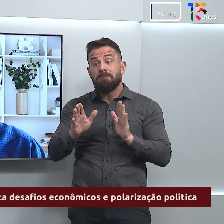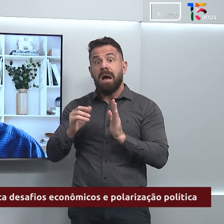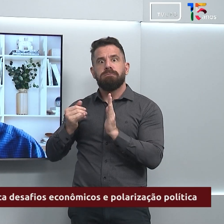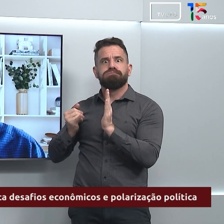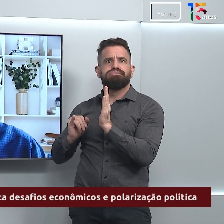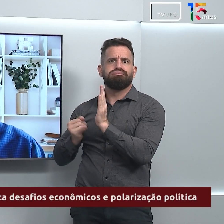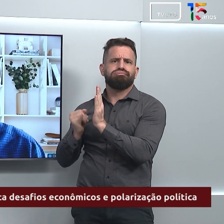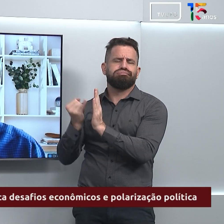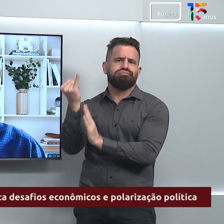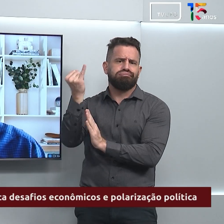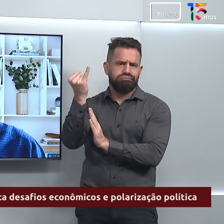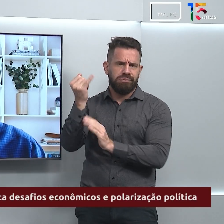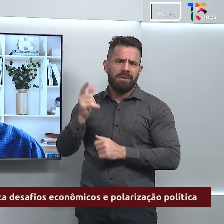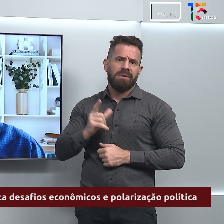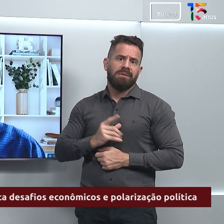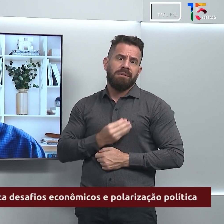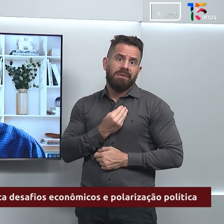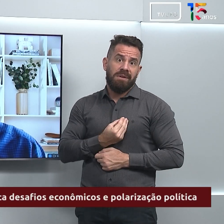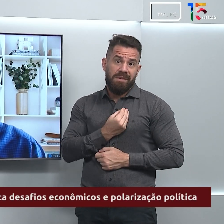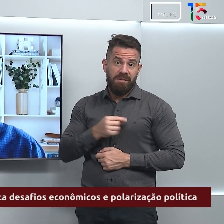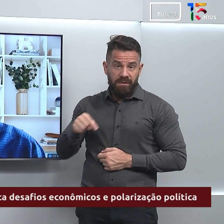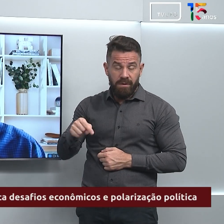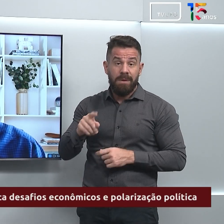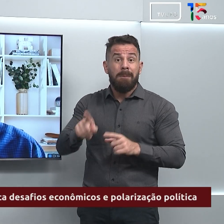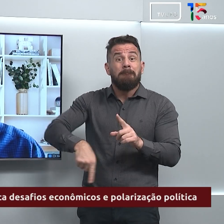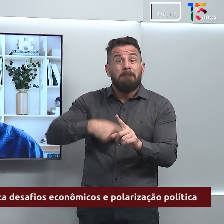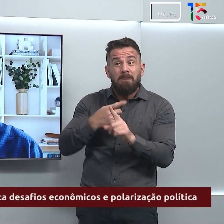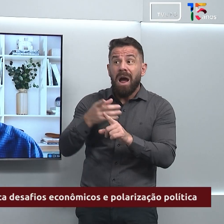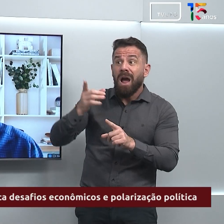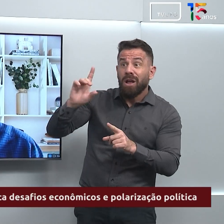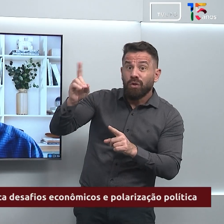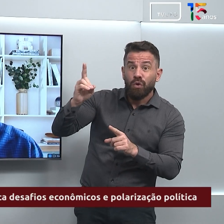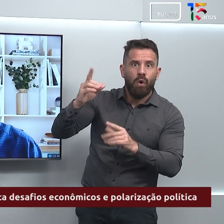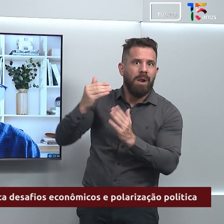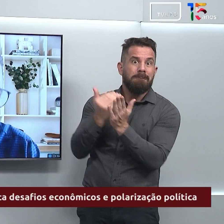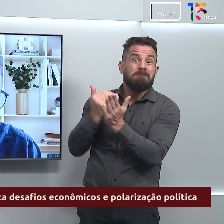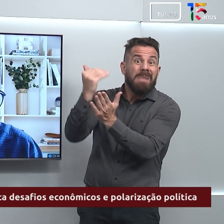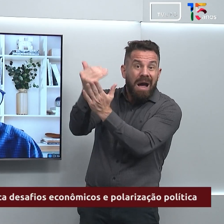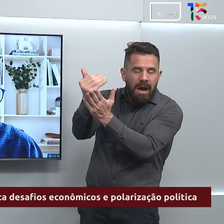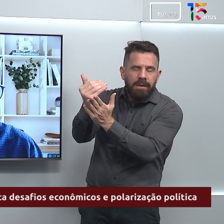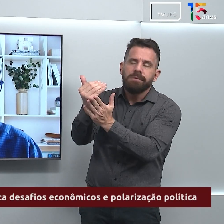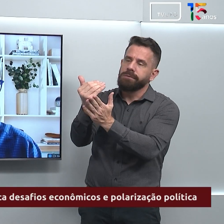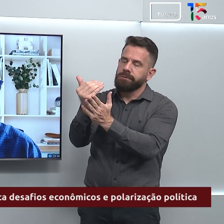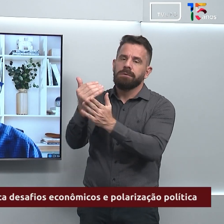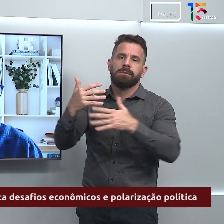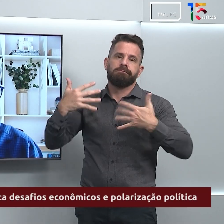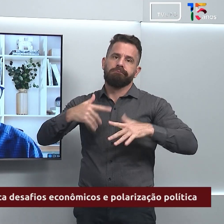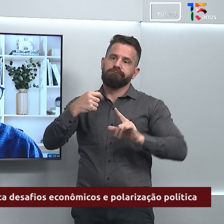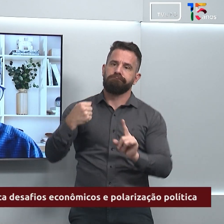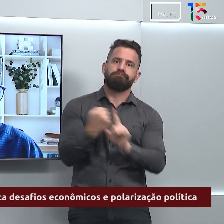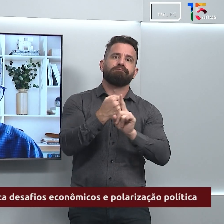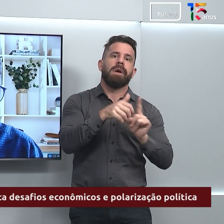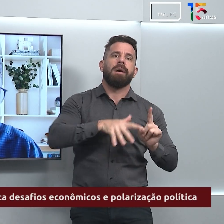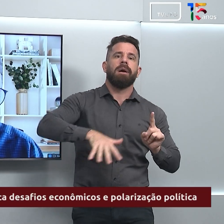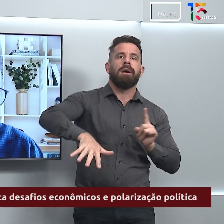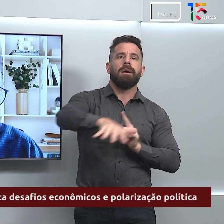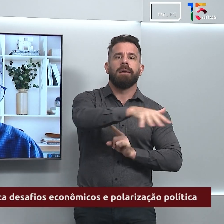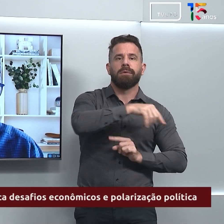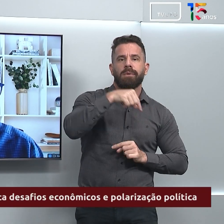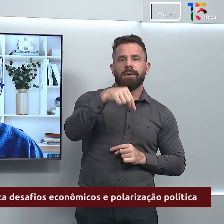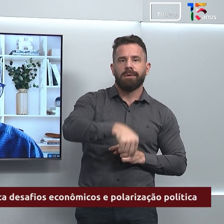sobretudo a elevação do valor do dólar, né? Ele acaba tendo impacto sobre a